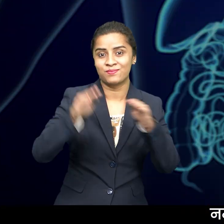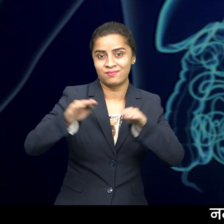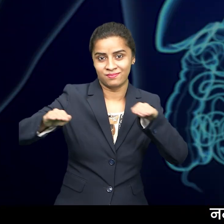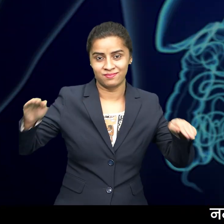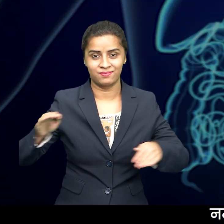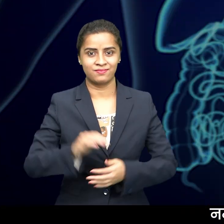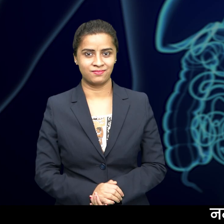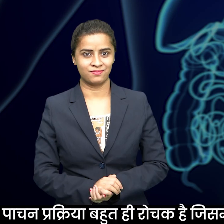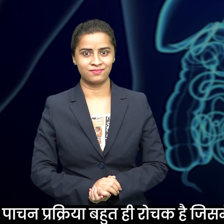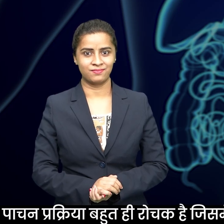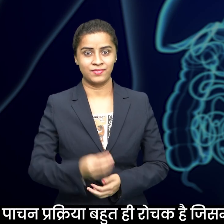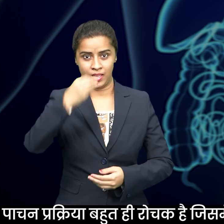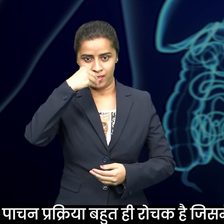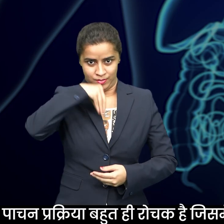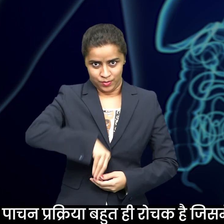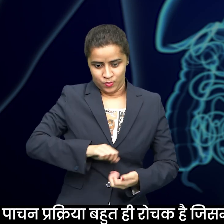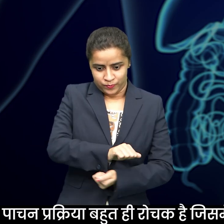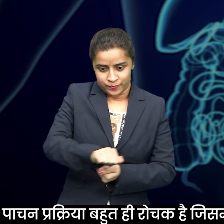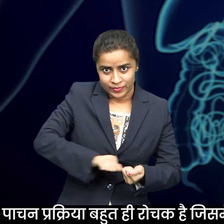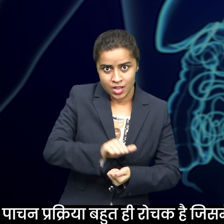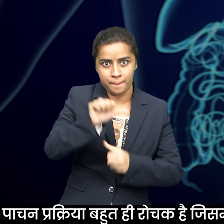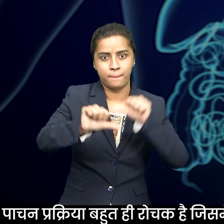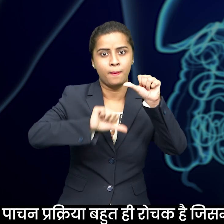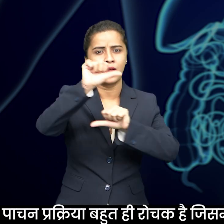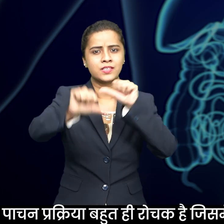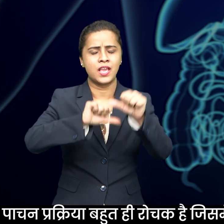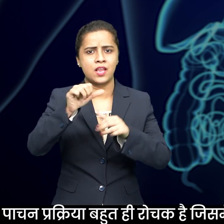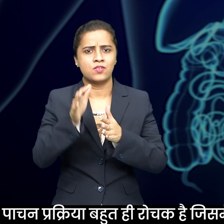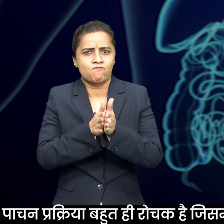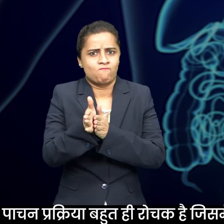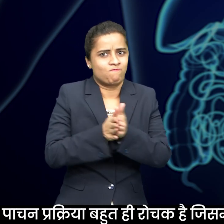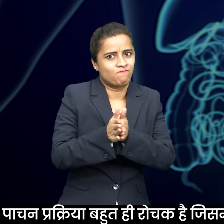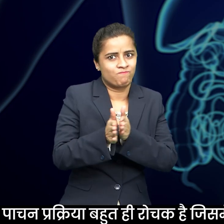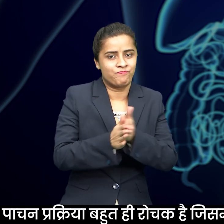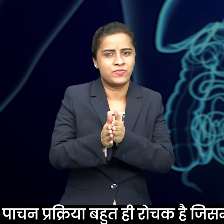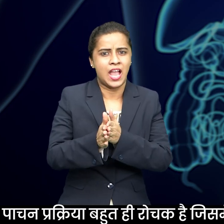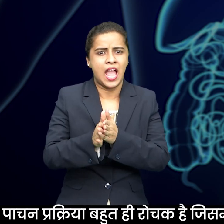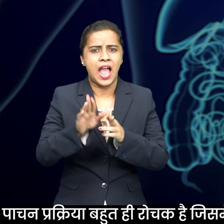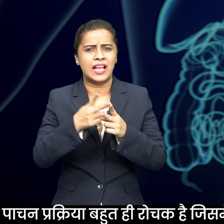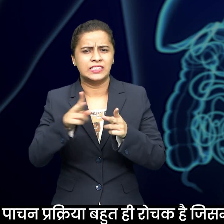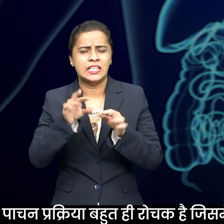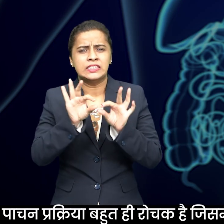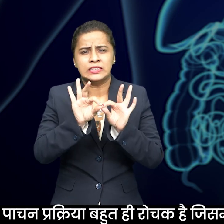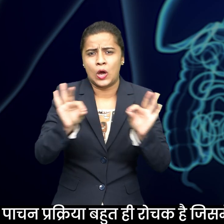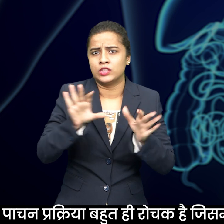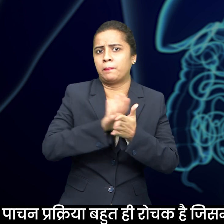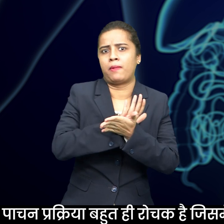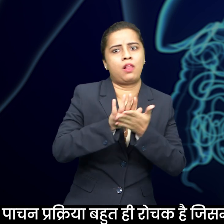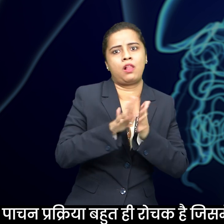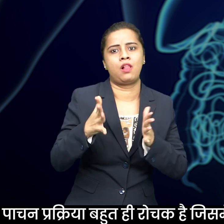नमस्कार बच्चों। पाचन प्रक्रिया बहुत ही रोचक है, जिसमें जटिल चरण